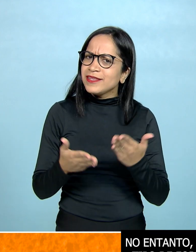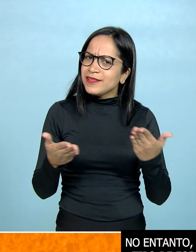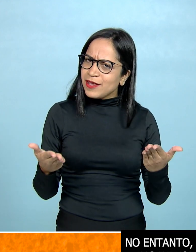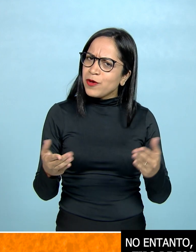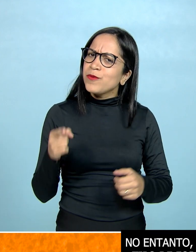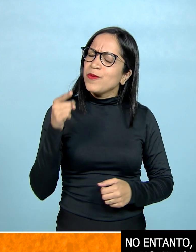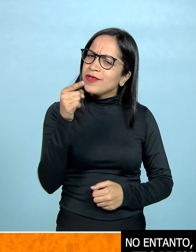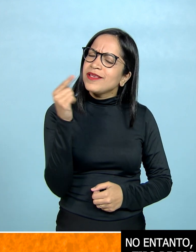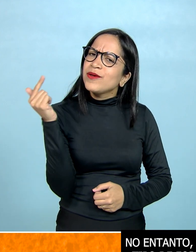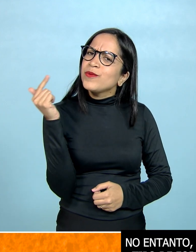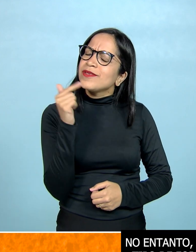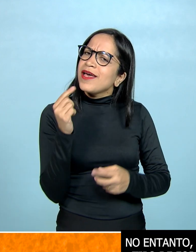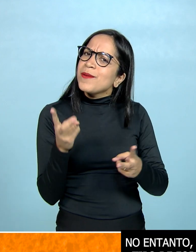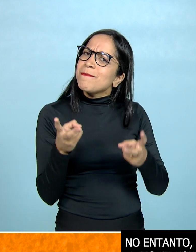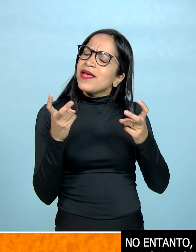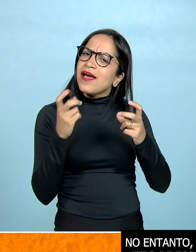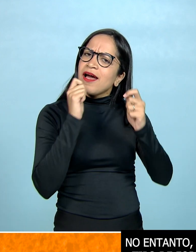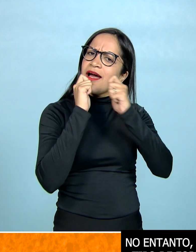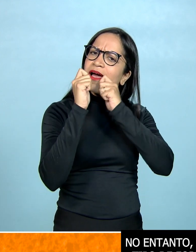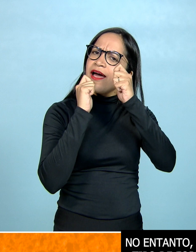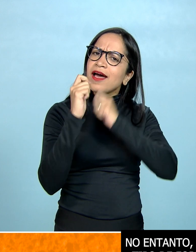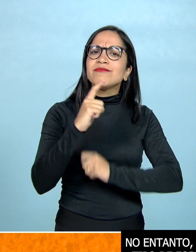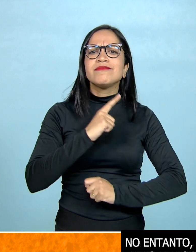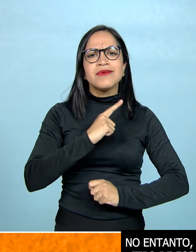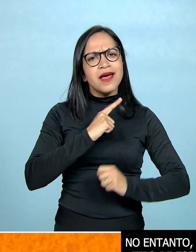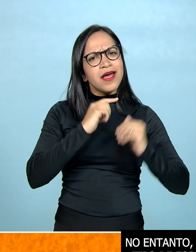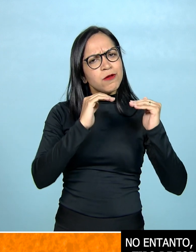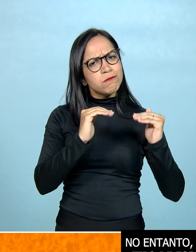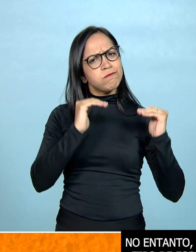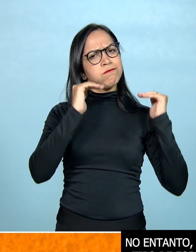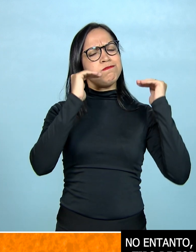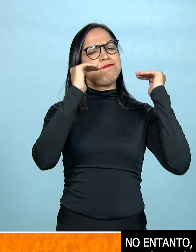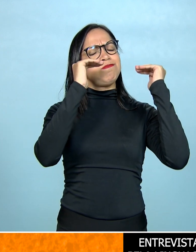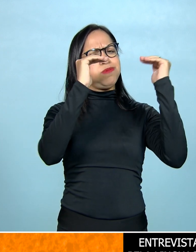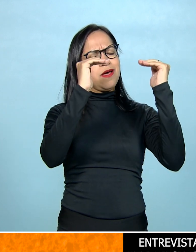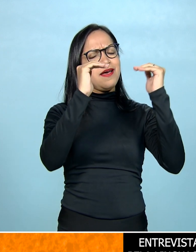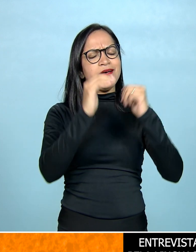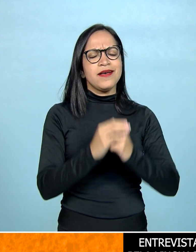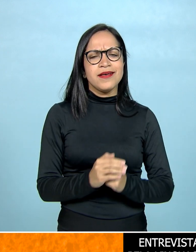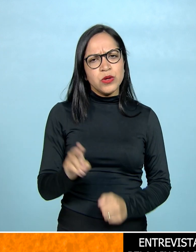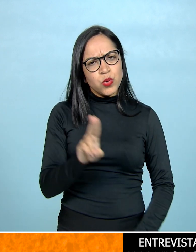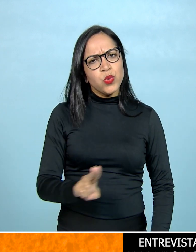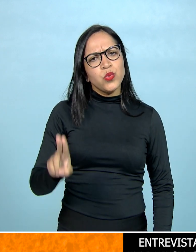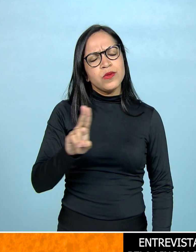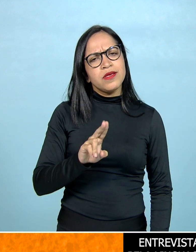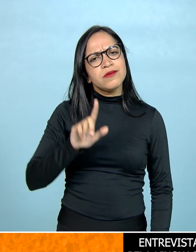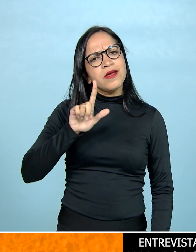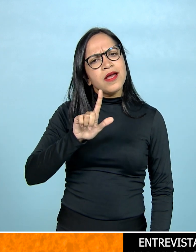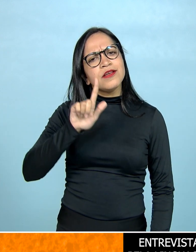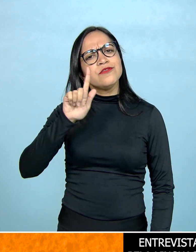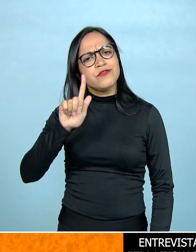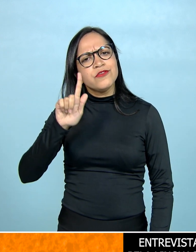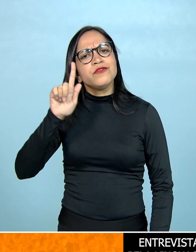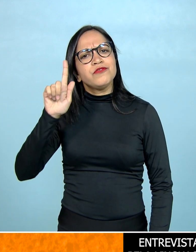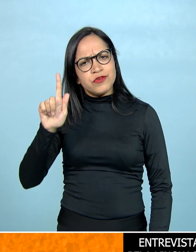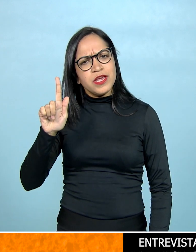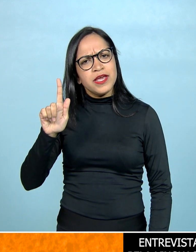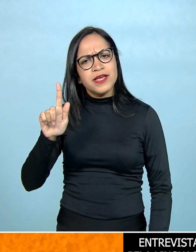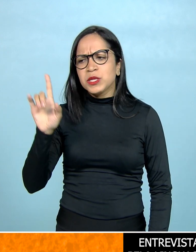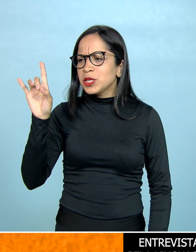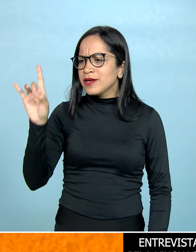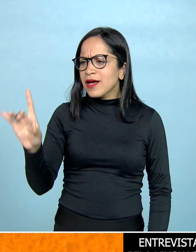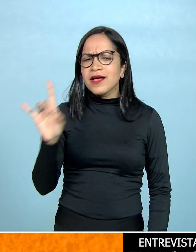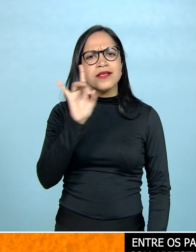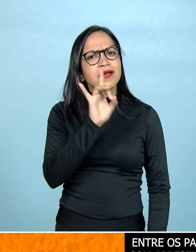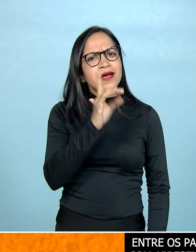No entanto, é notório um tipo de formalismo nas entrevistas, exposto pela